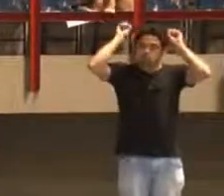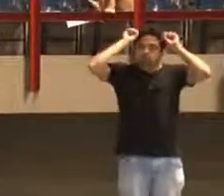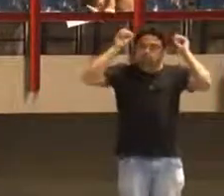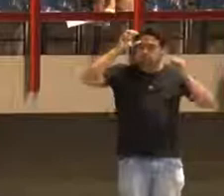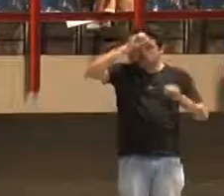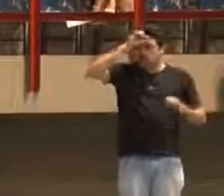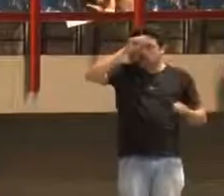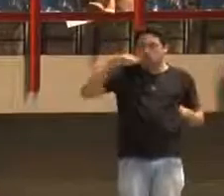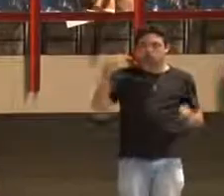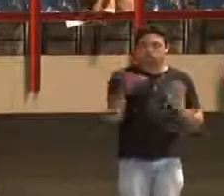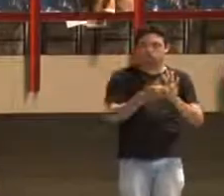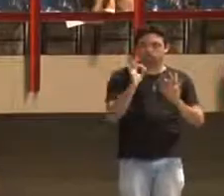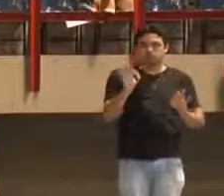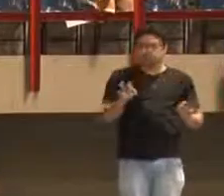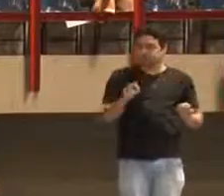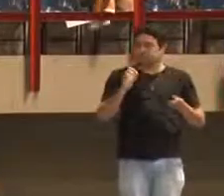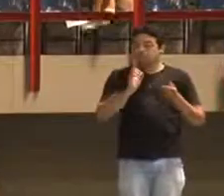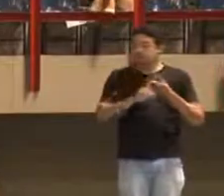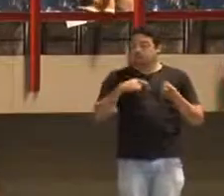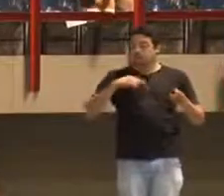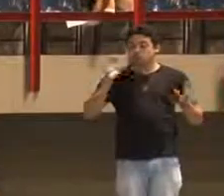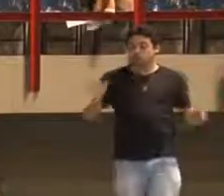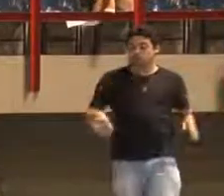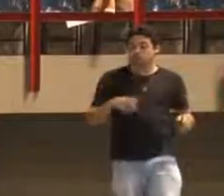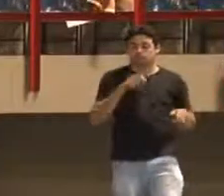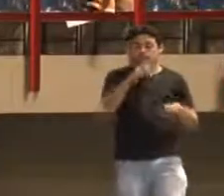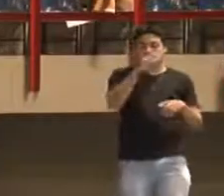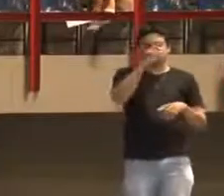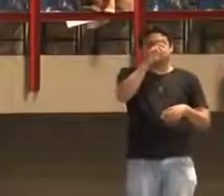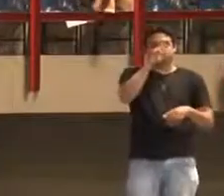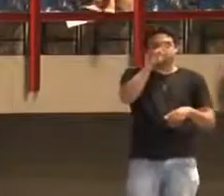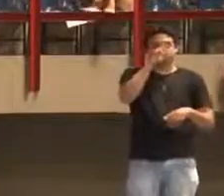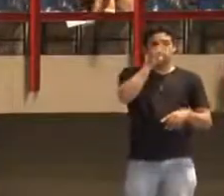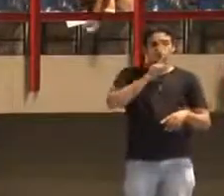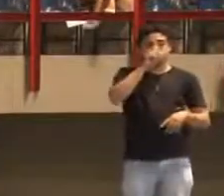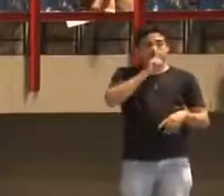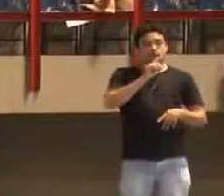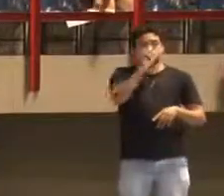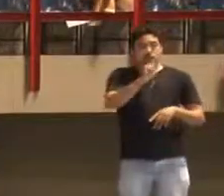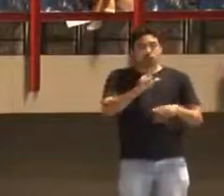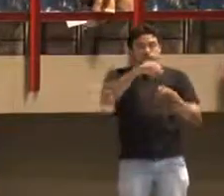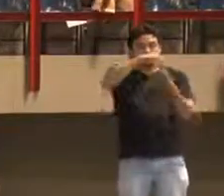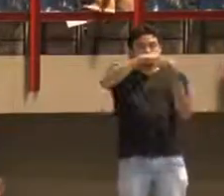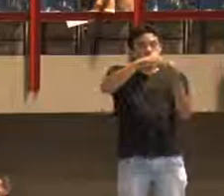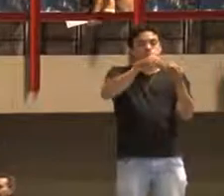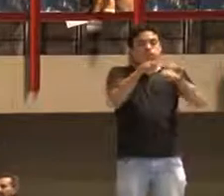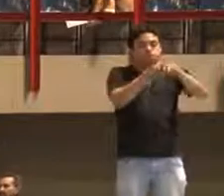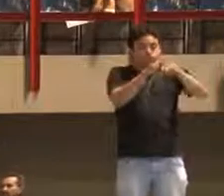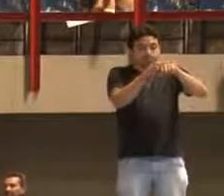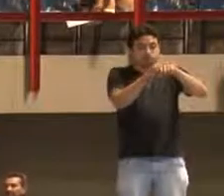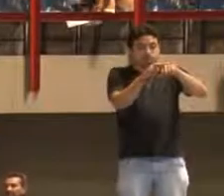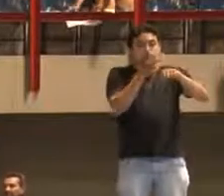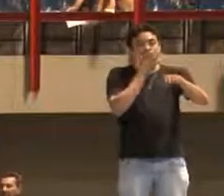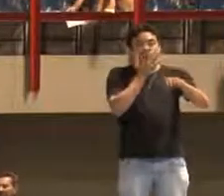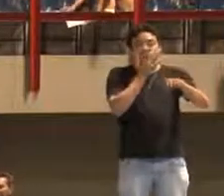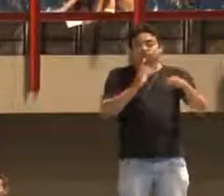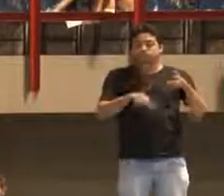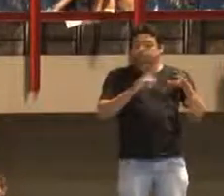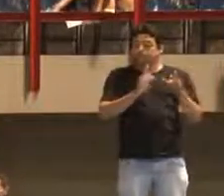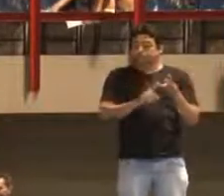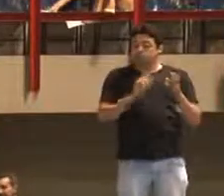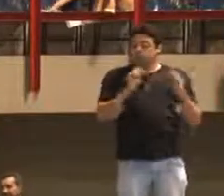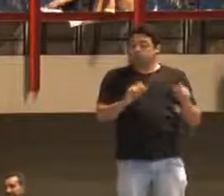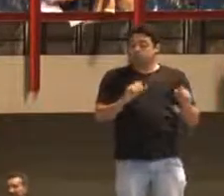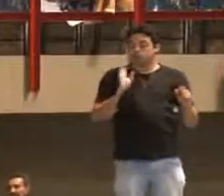da música da Xuxa, porque eu não sabia não. O amarelo com o azul da verde, né? E esse azul com vermelho, na realidade o